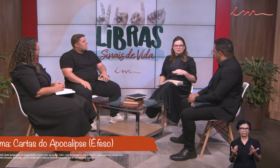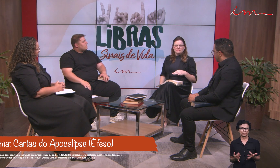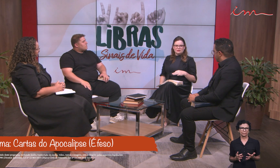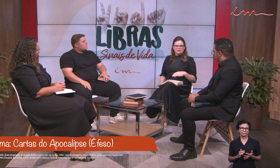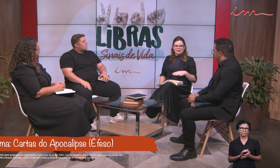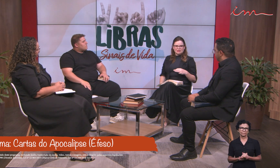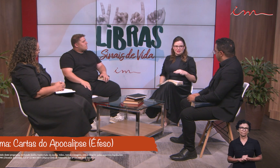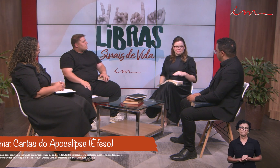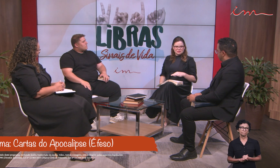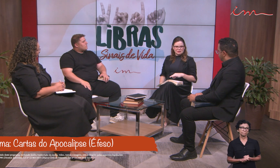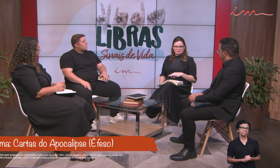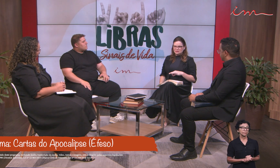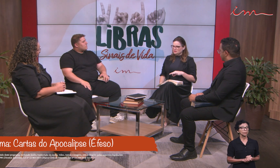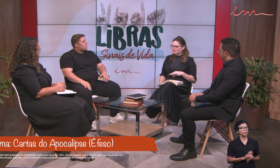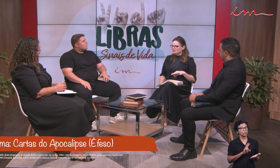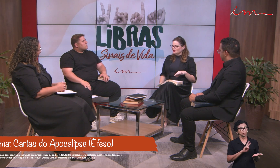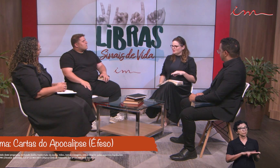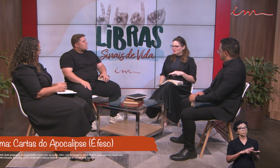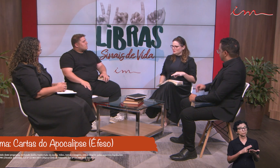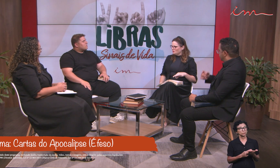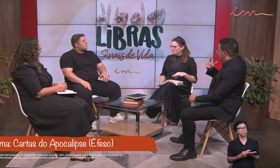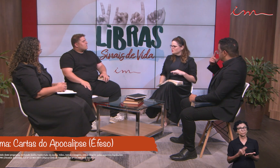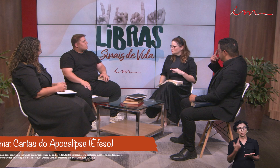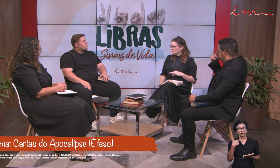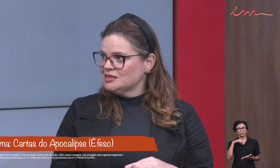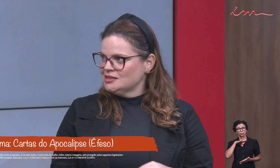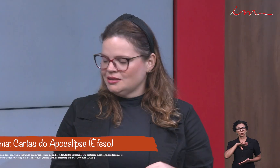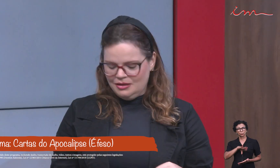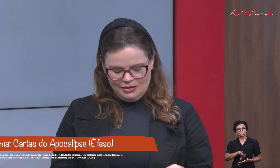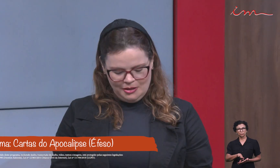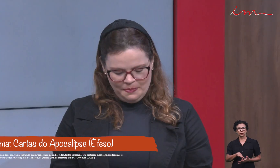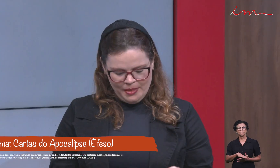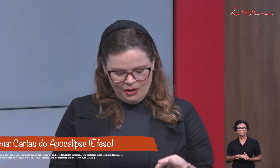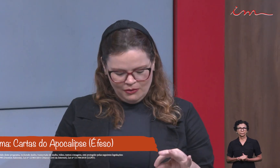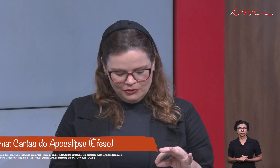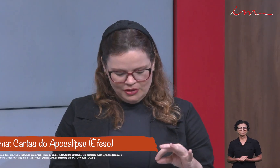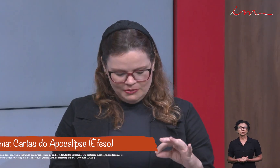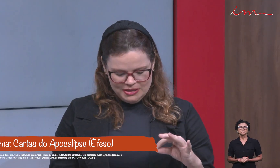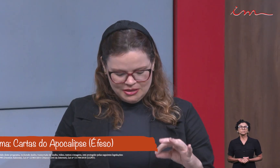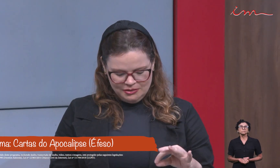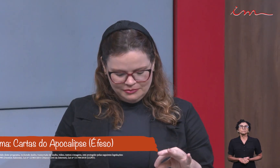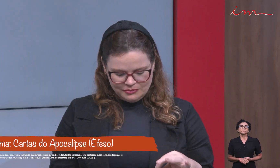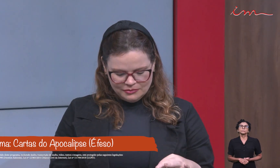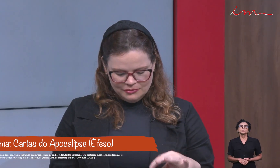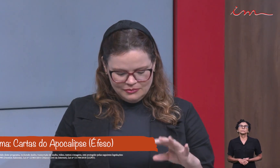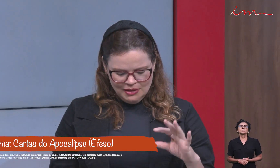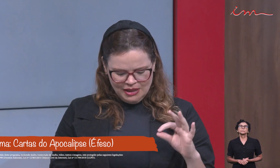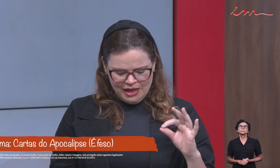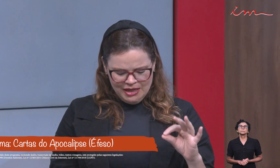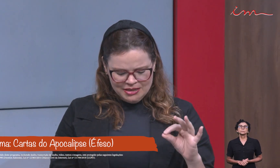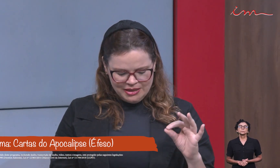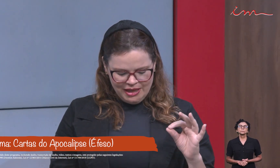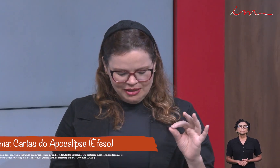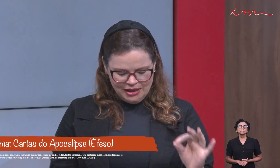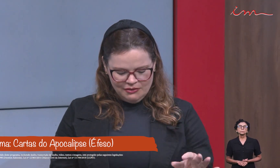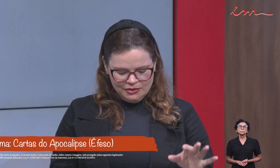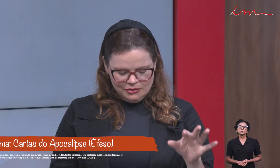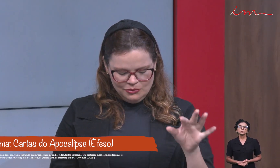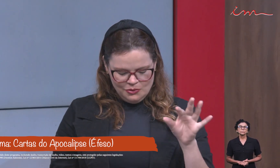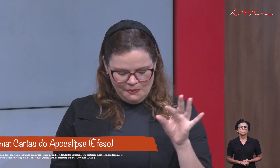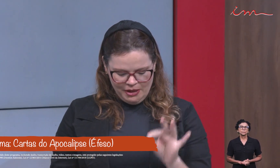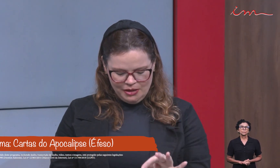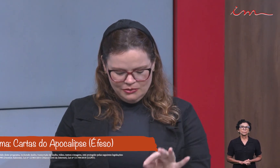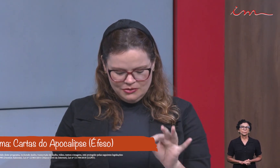igual a Mabel falou, é a tradução intraligual e a gente precisa Sim. entender. Quando fala bem assim, ele